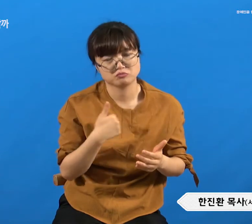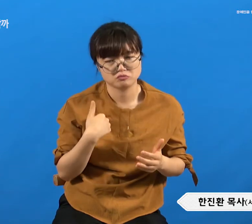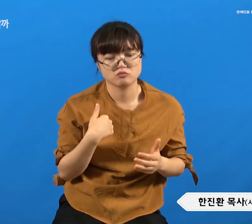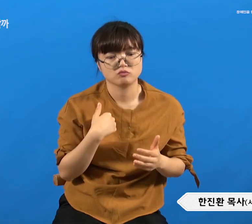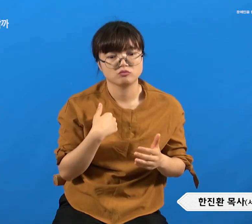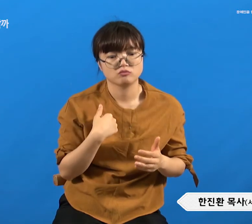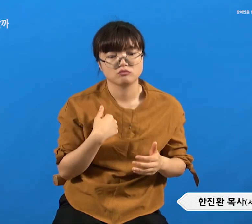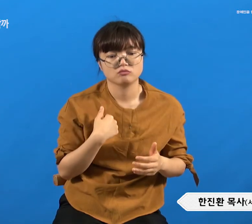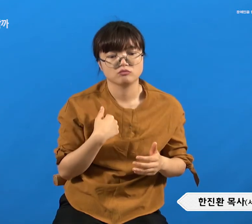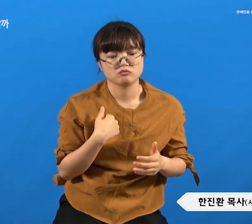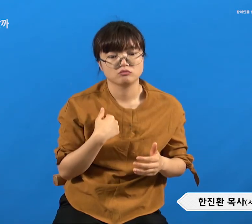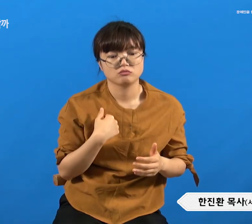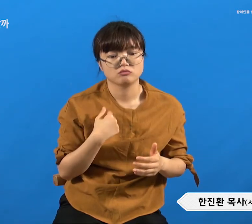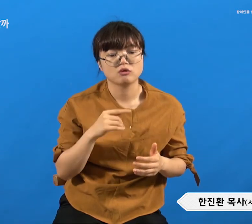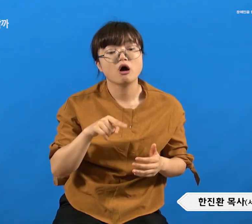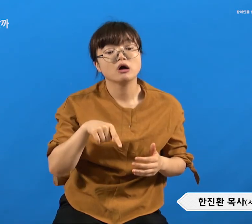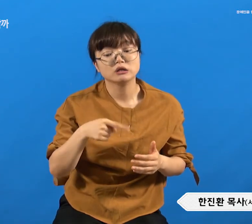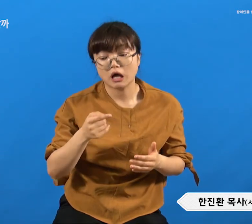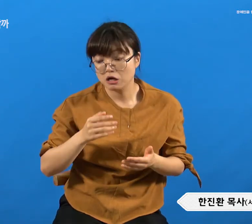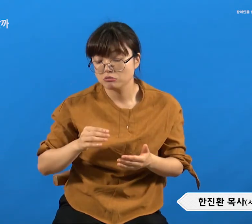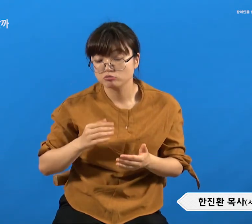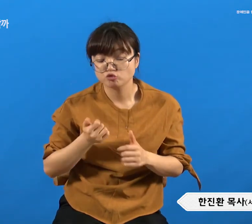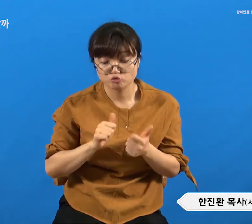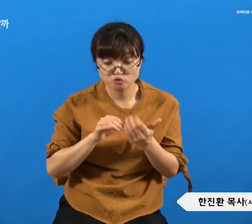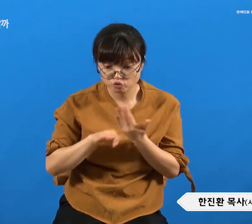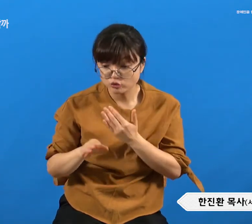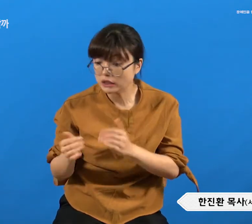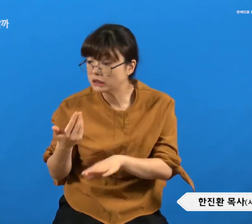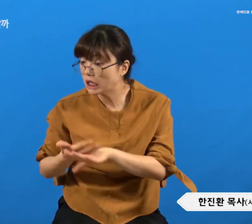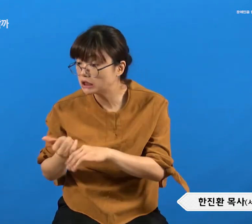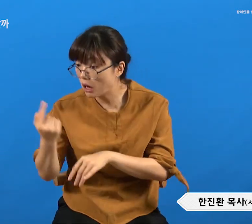사람은 자기가 자기 손으로 집 짓고 살라지요.